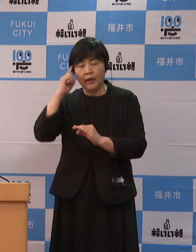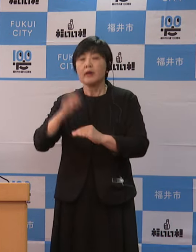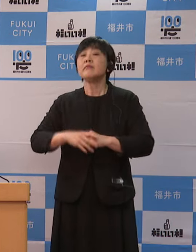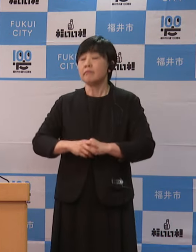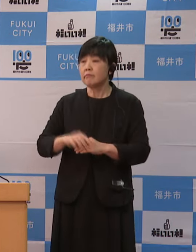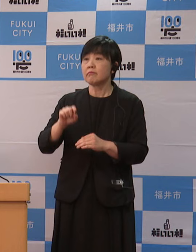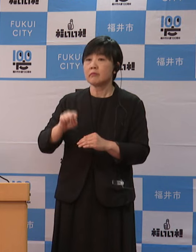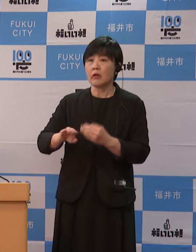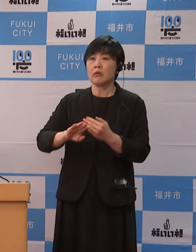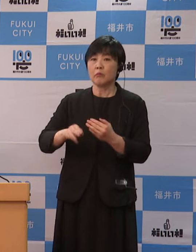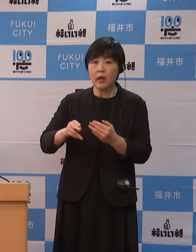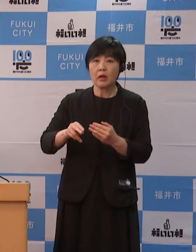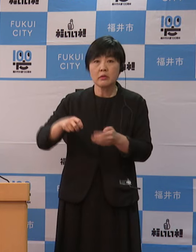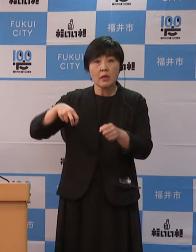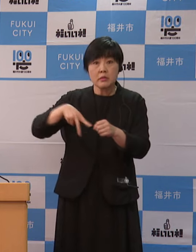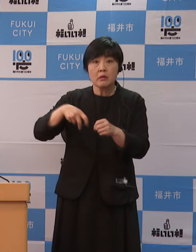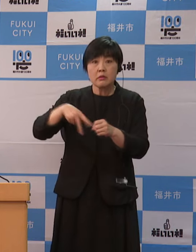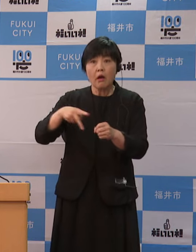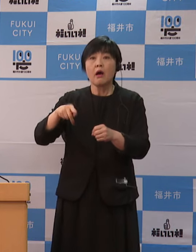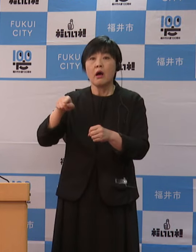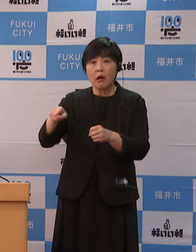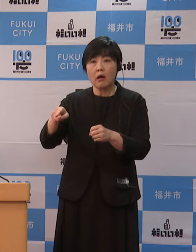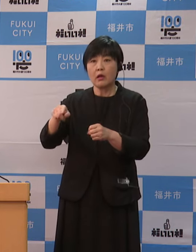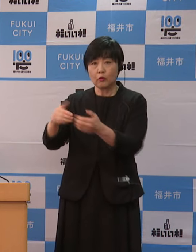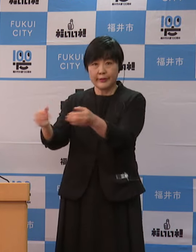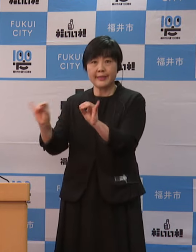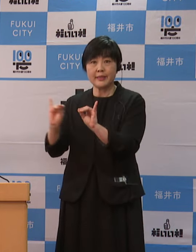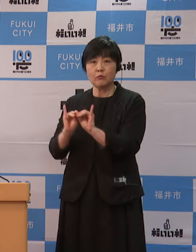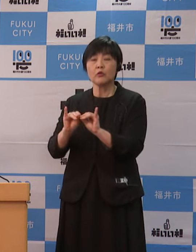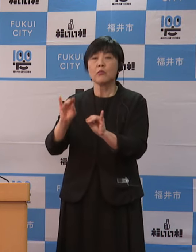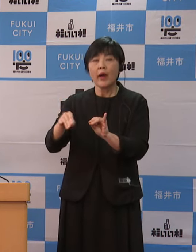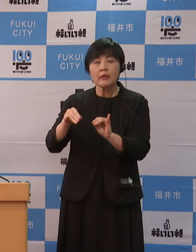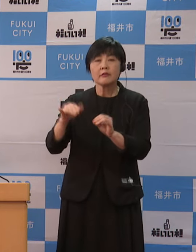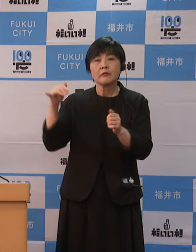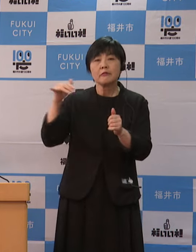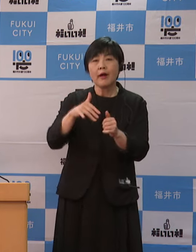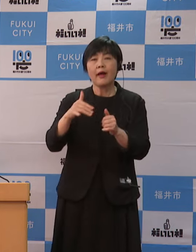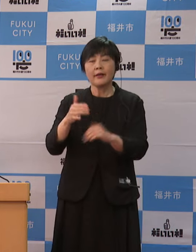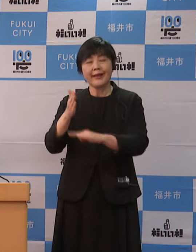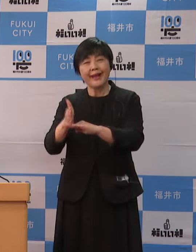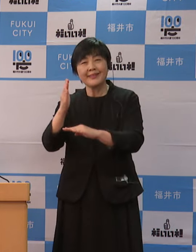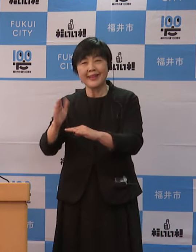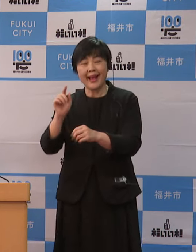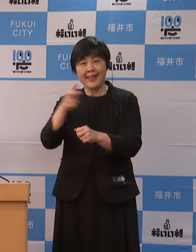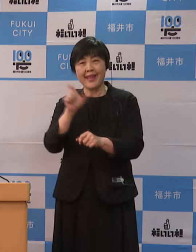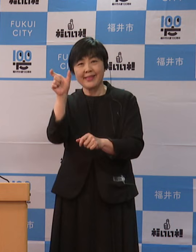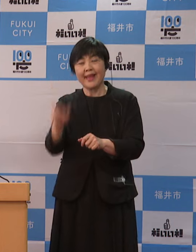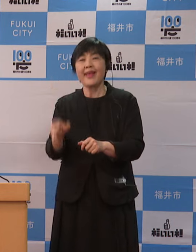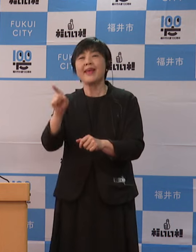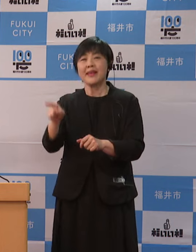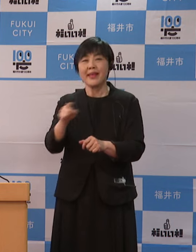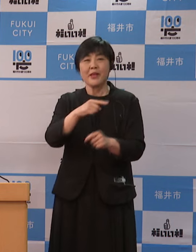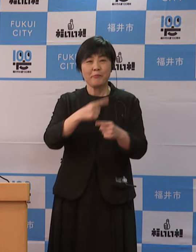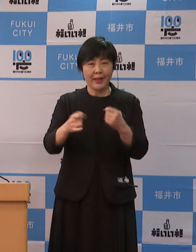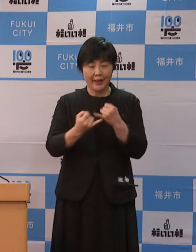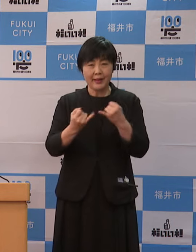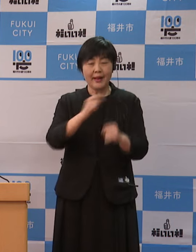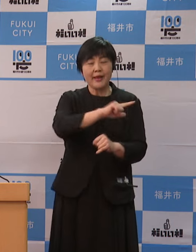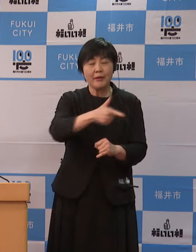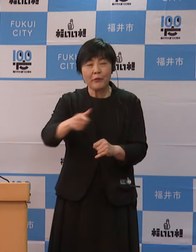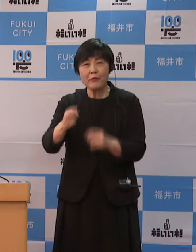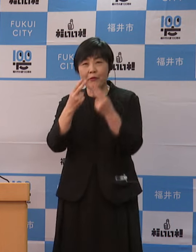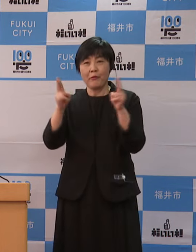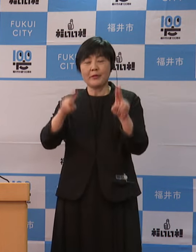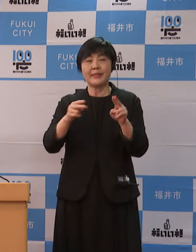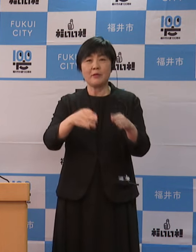ユナイテッドのサッカーのも力を入れて、ファン感謝デーみたいな、そんな盛り上げを作っていこうという中で、夏